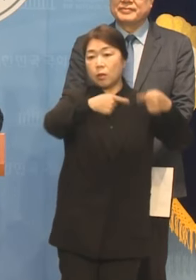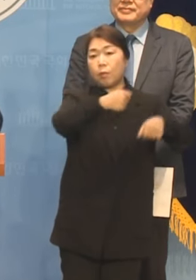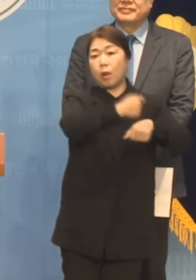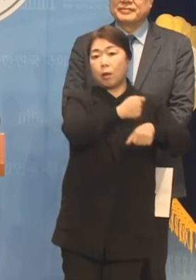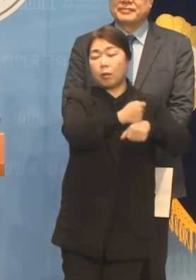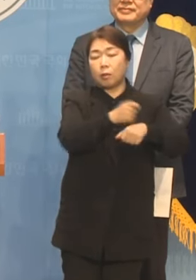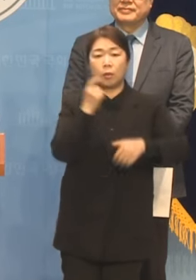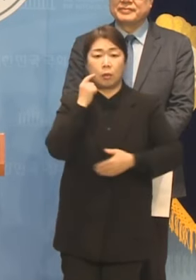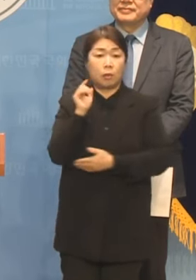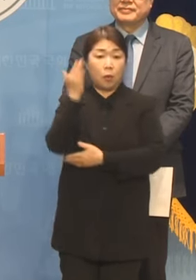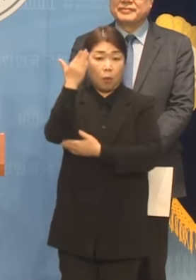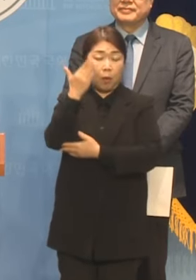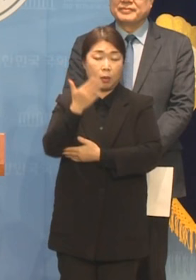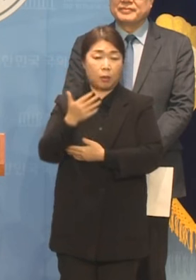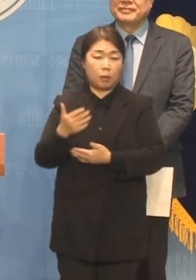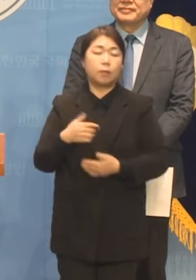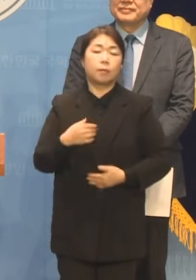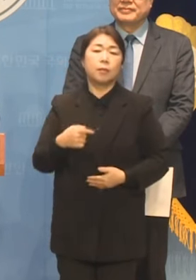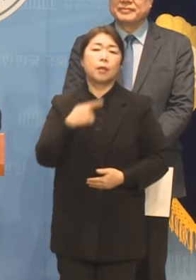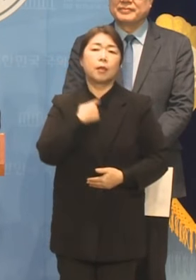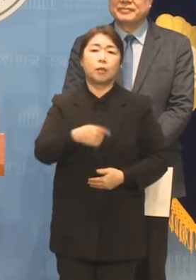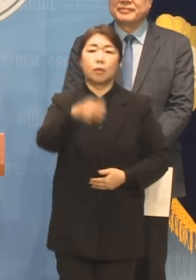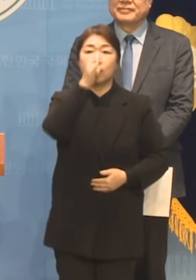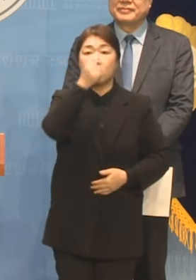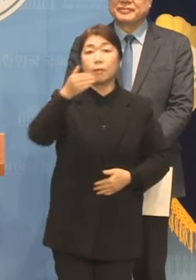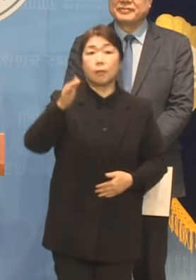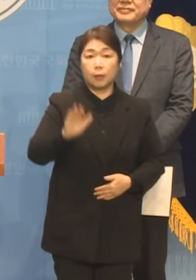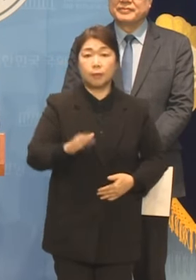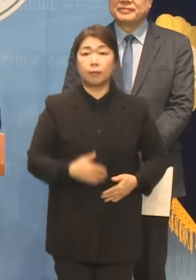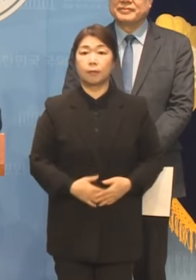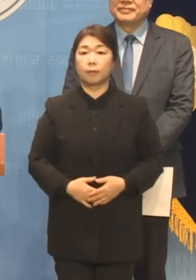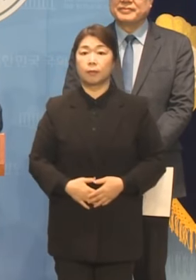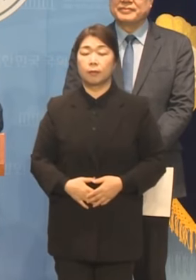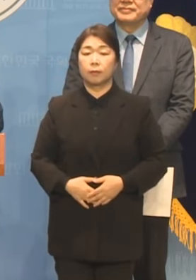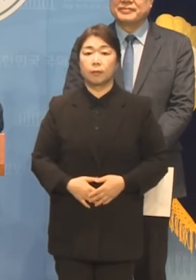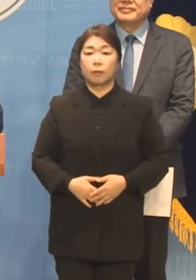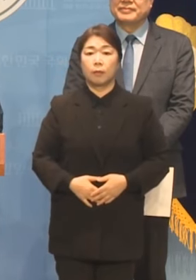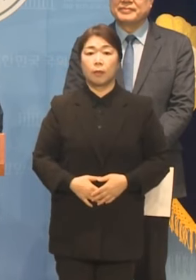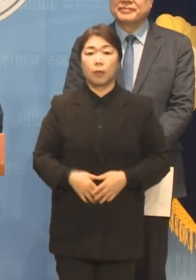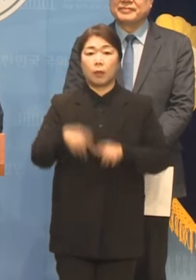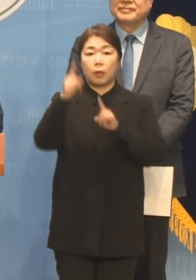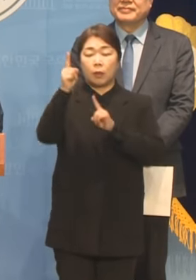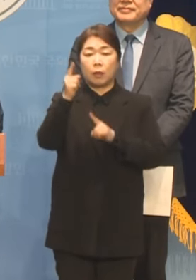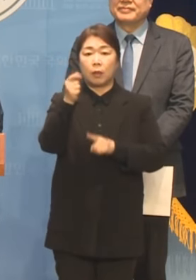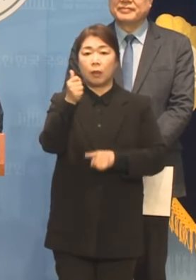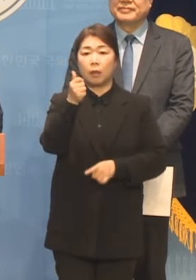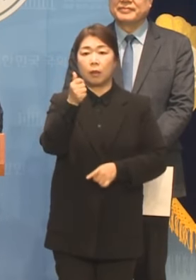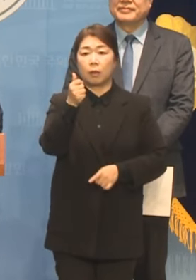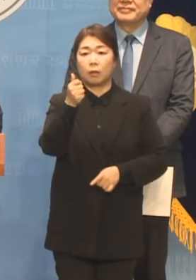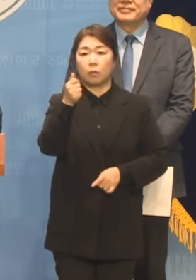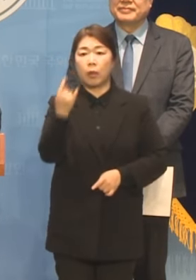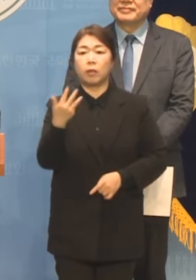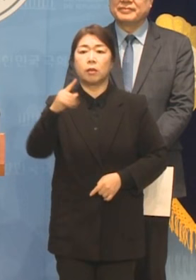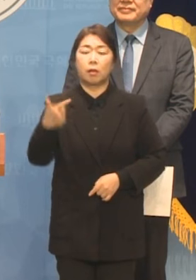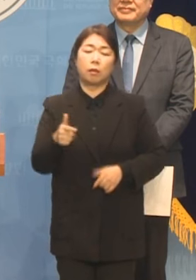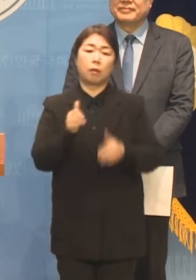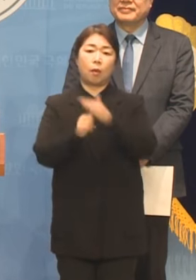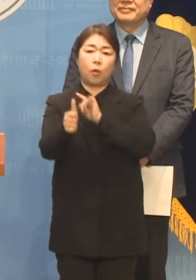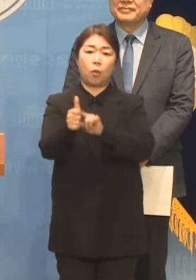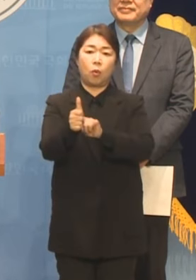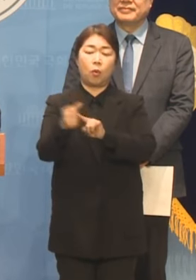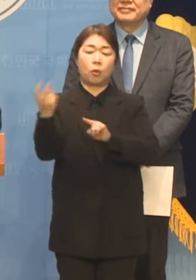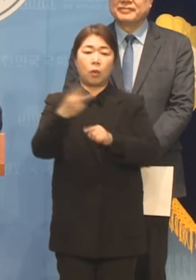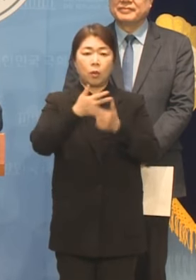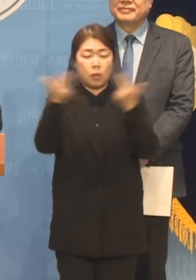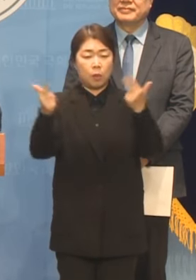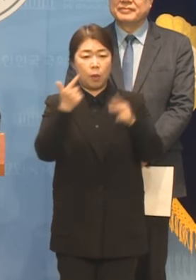영광도 가질 수 있었습니다 하지만 이해찬 당대표 체제가 들어서고 이재명의 민주당에 이르는